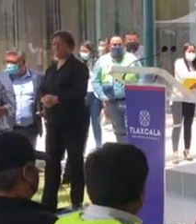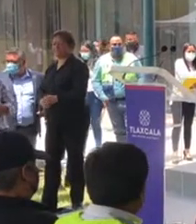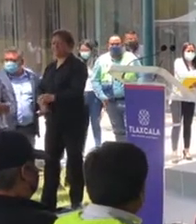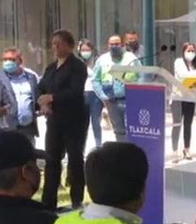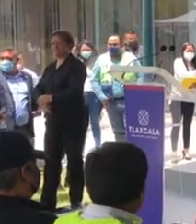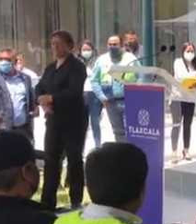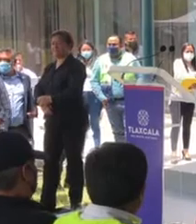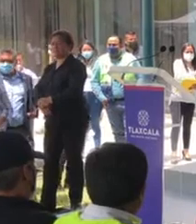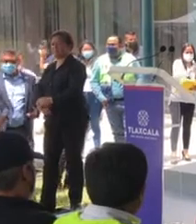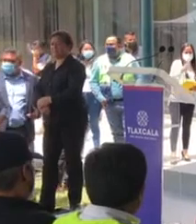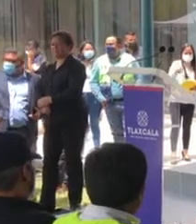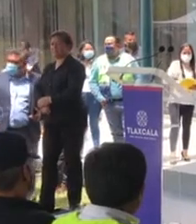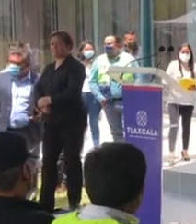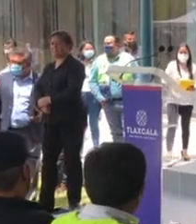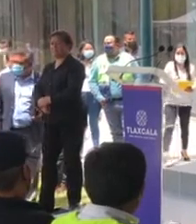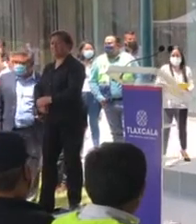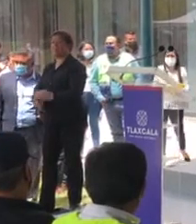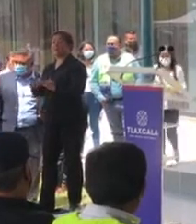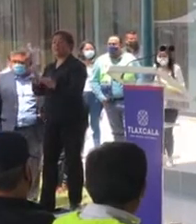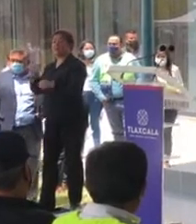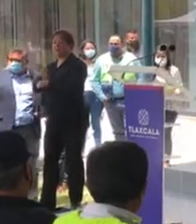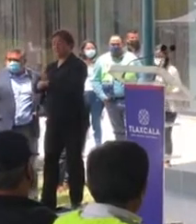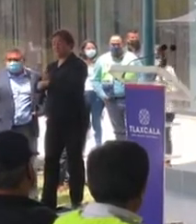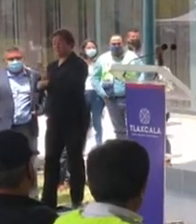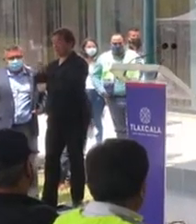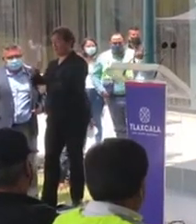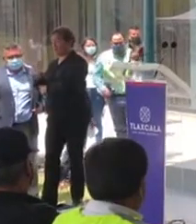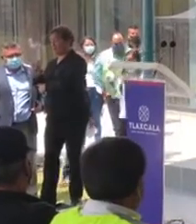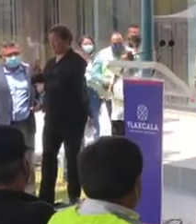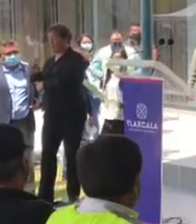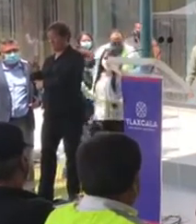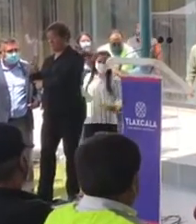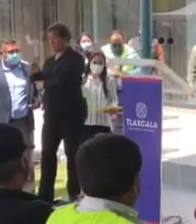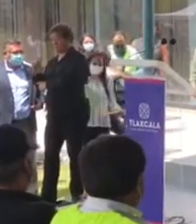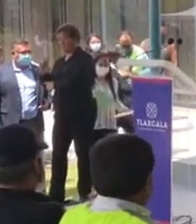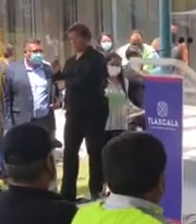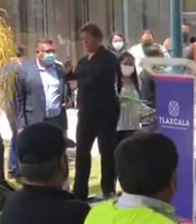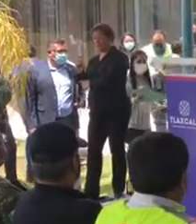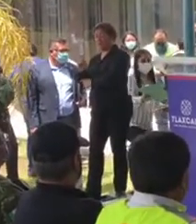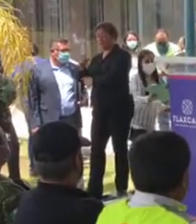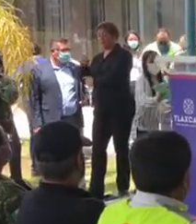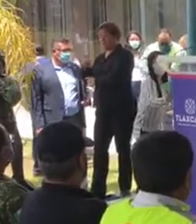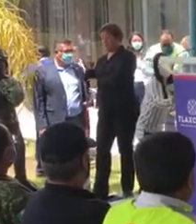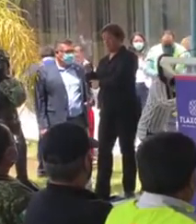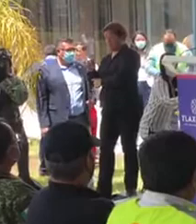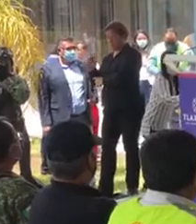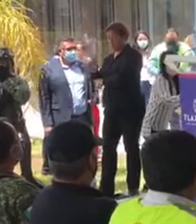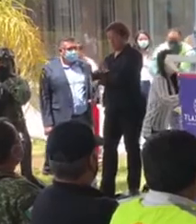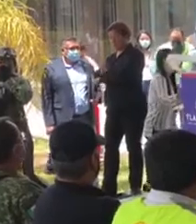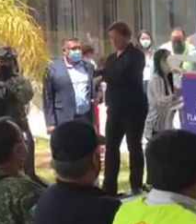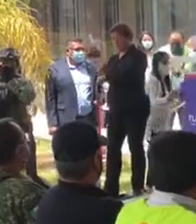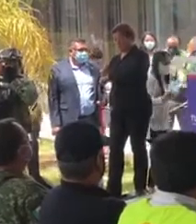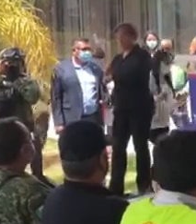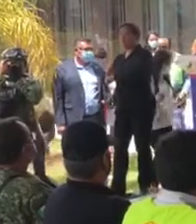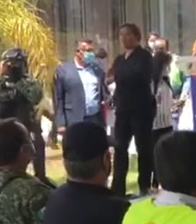tenemos el uso de la palabra licenciado juvencio nieto galicia coordinador estatal de protección civil en el estado